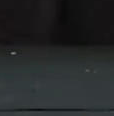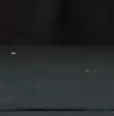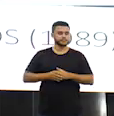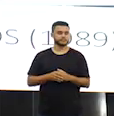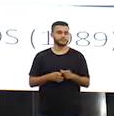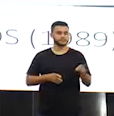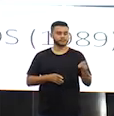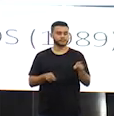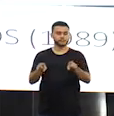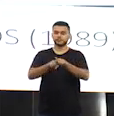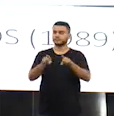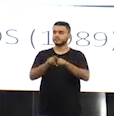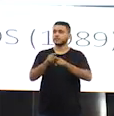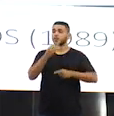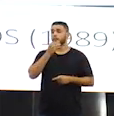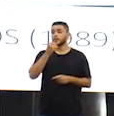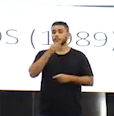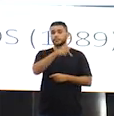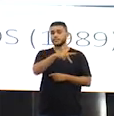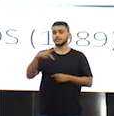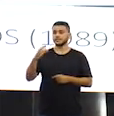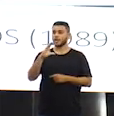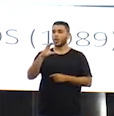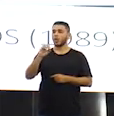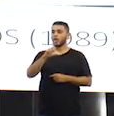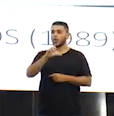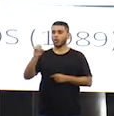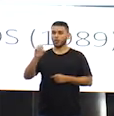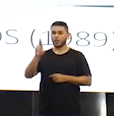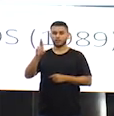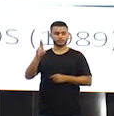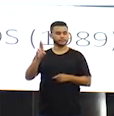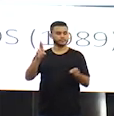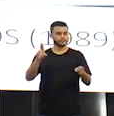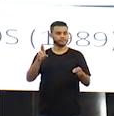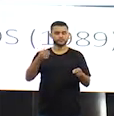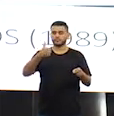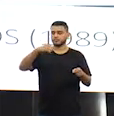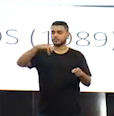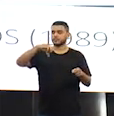a eleição de Collor de Mello, em